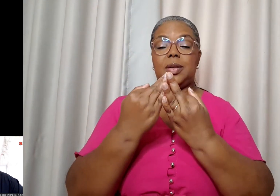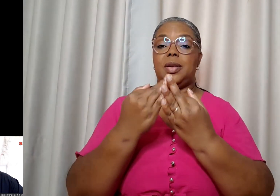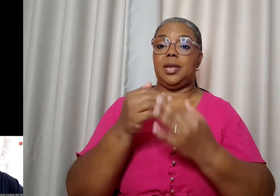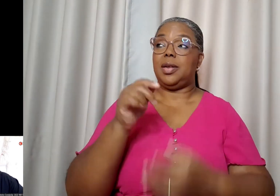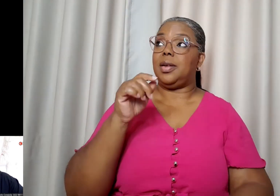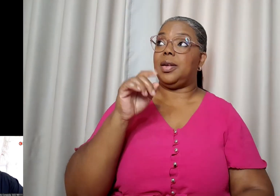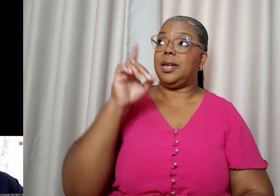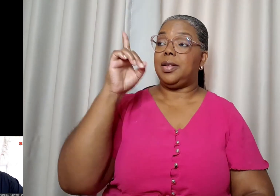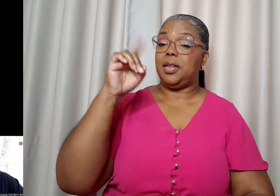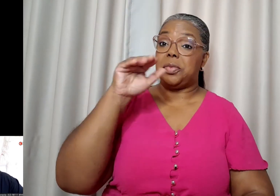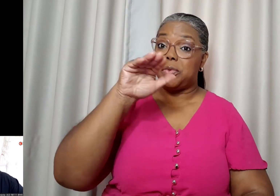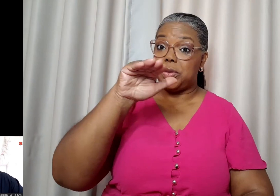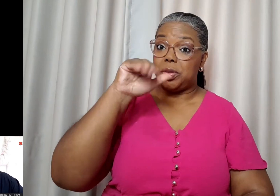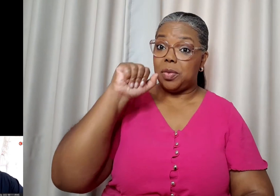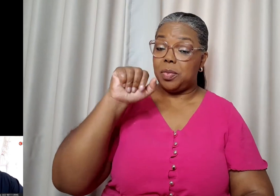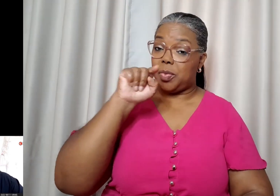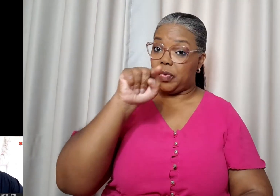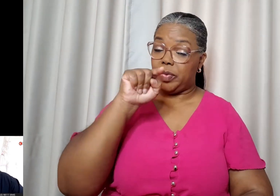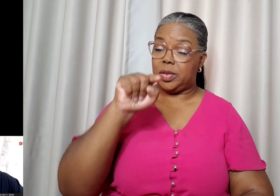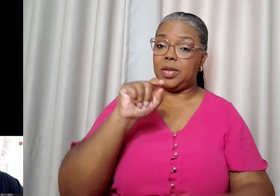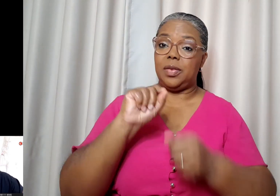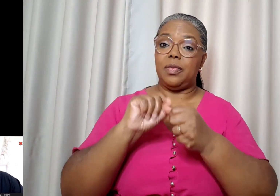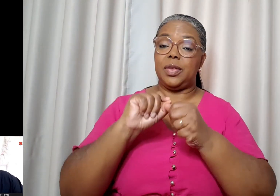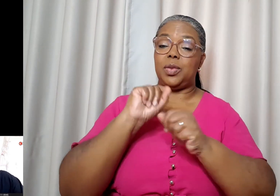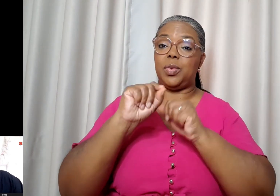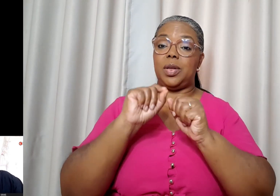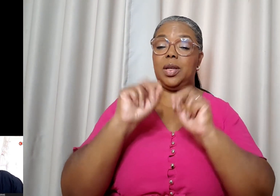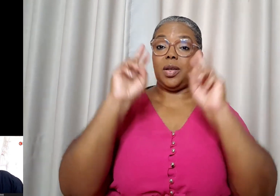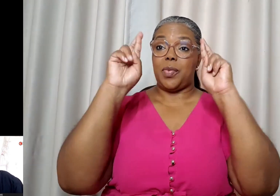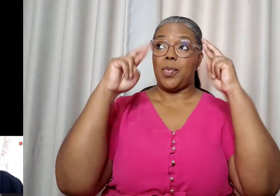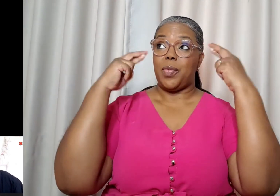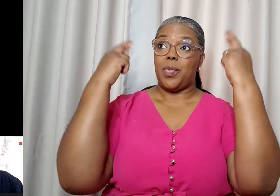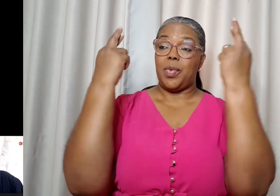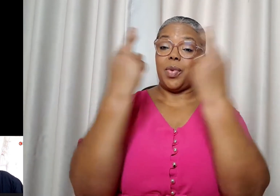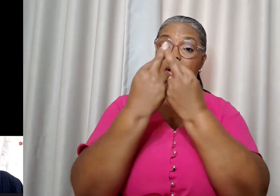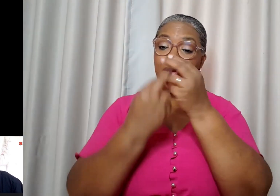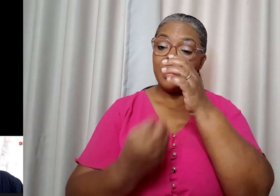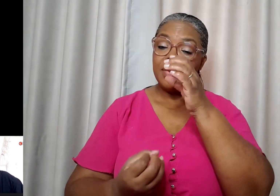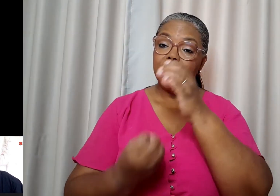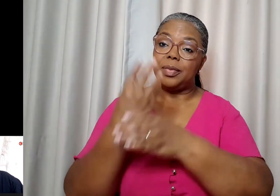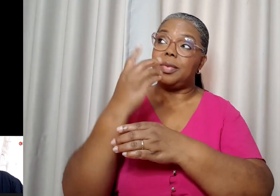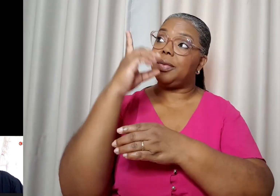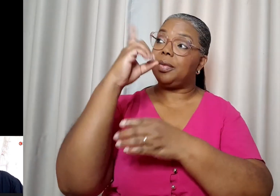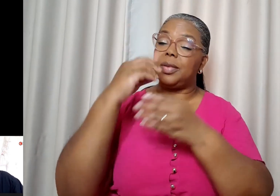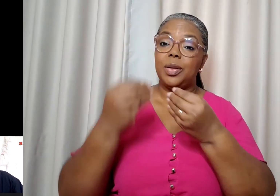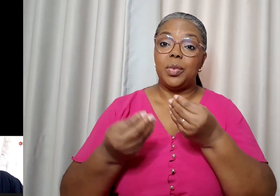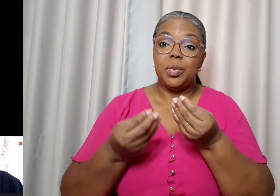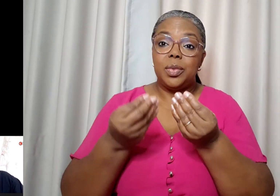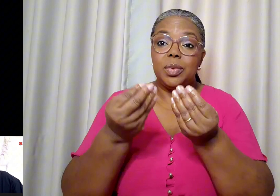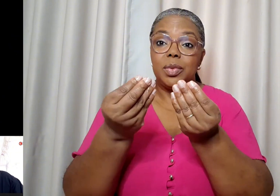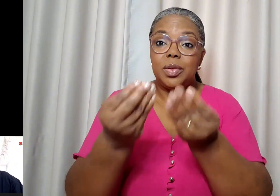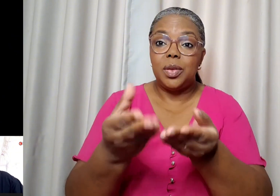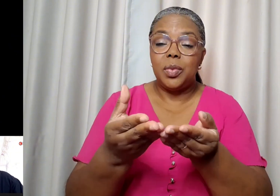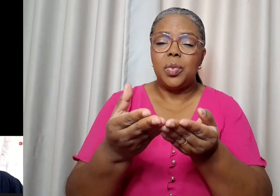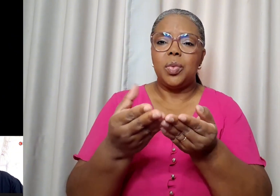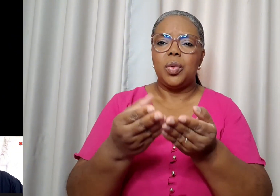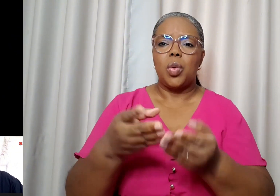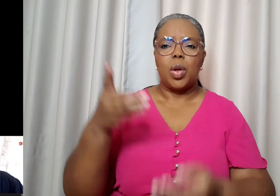reino através daquilo que Deus te deu. E Deus te deu o quê? Dons e